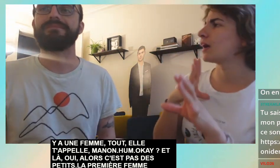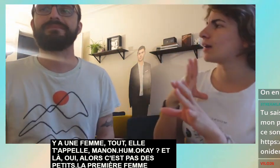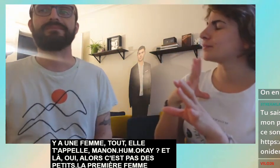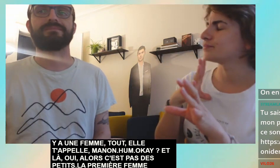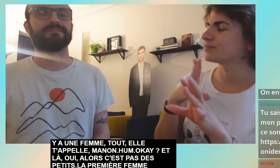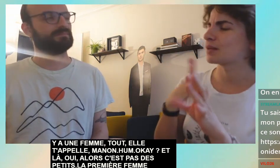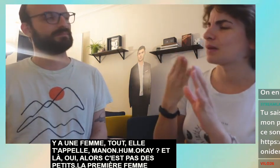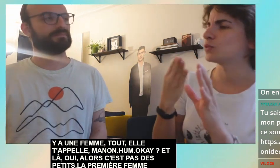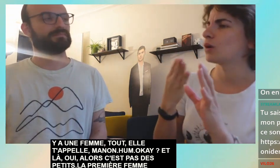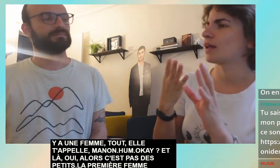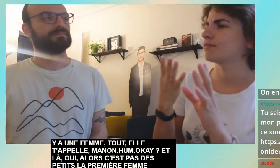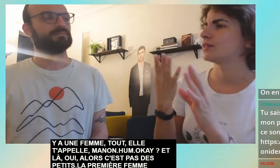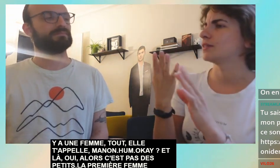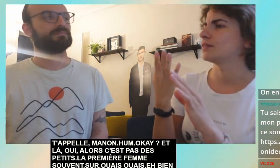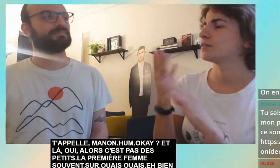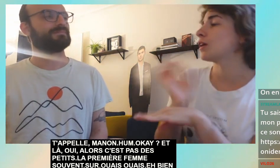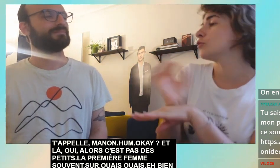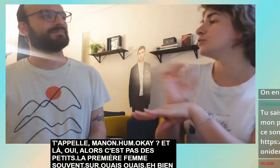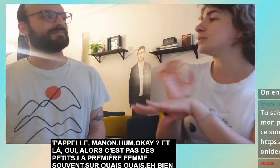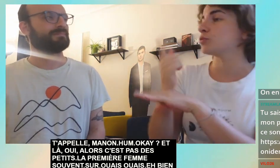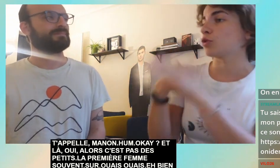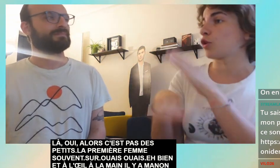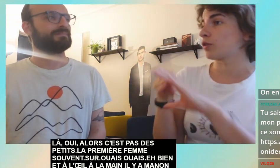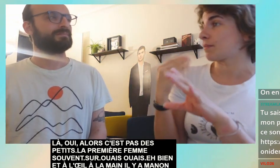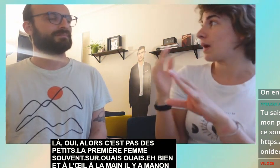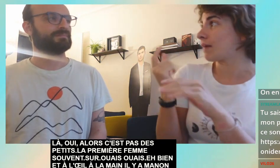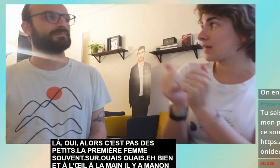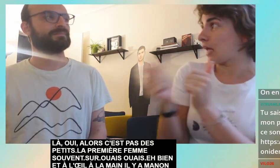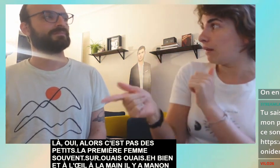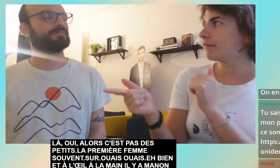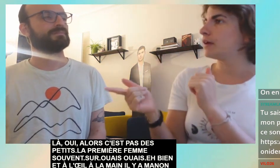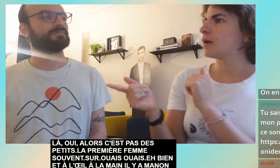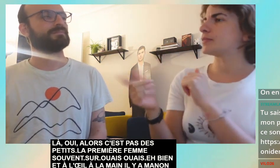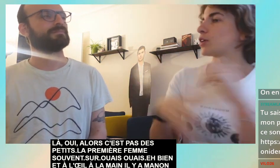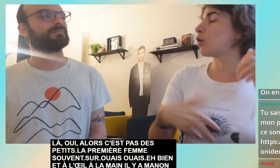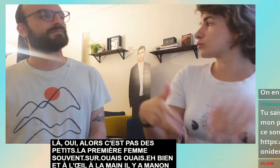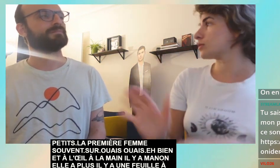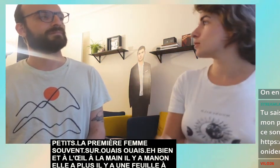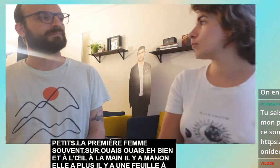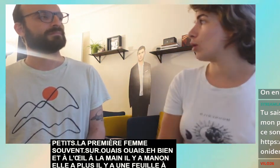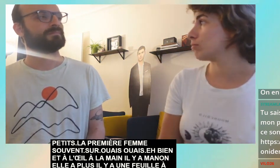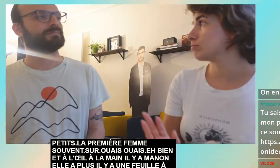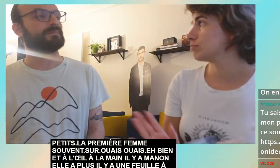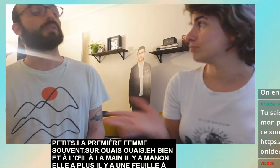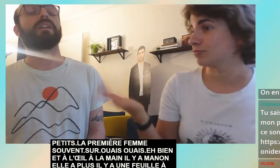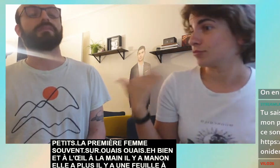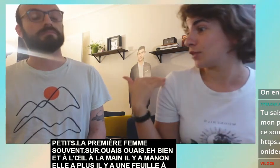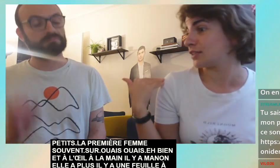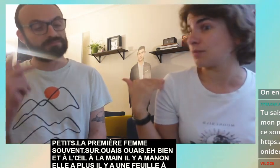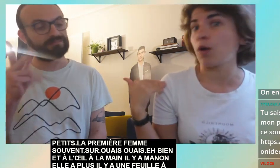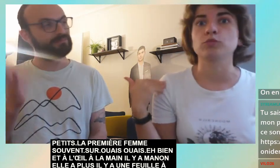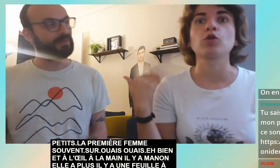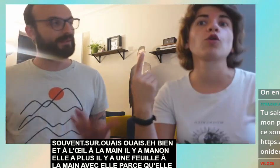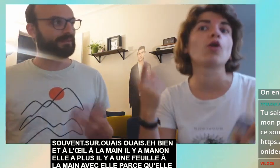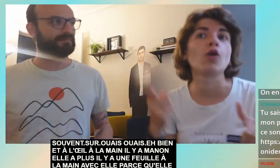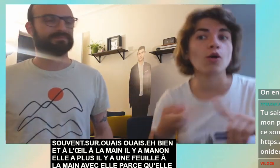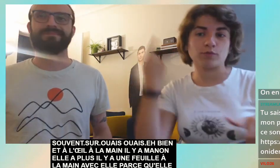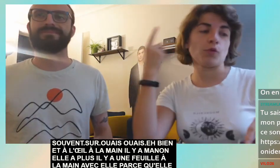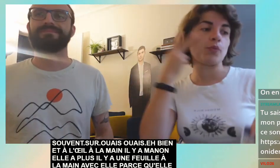a Manon, elle a fait, il y a une méthode de l'œil et la main avec elle, parce qu'elle est enceinte. Voilà. Ok. Récemment, donc on peut